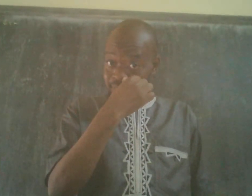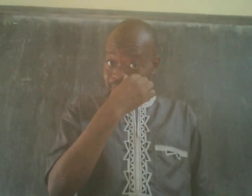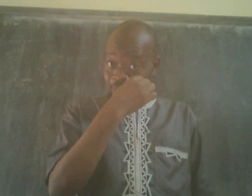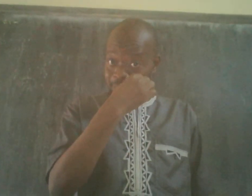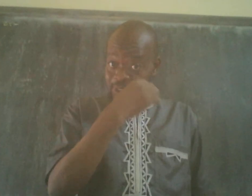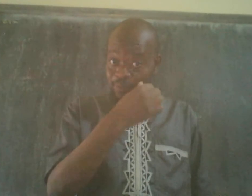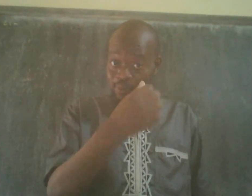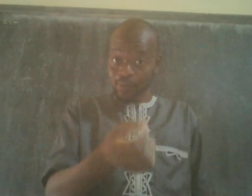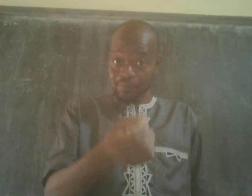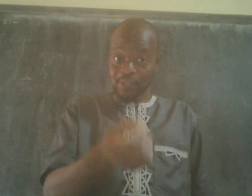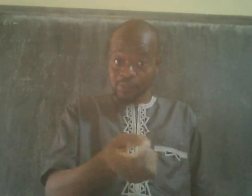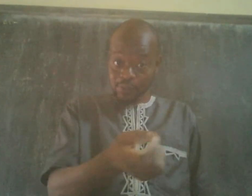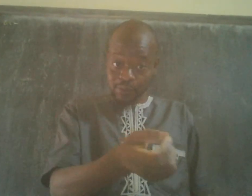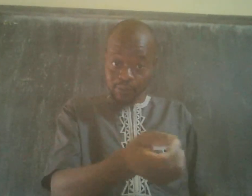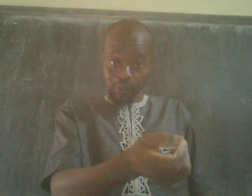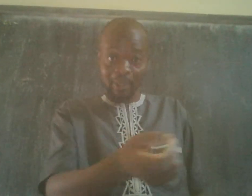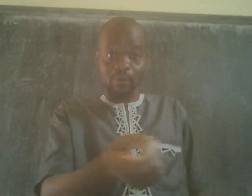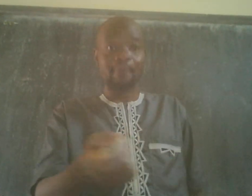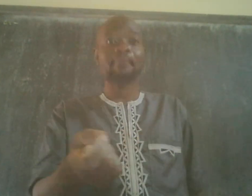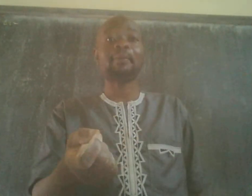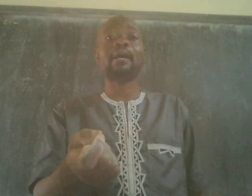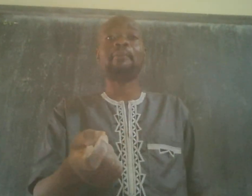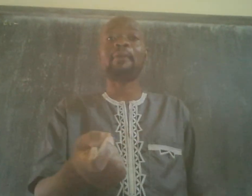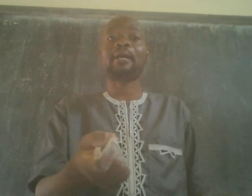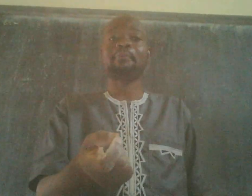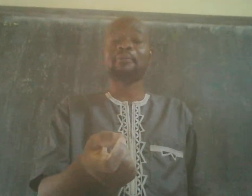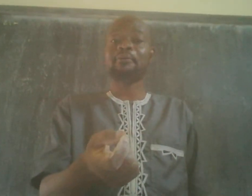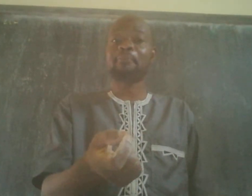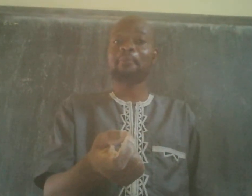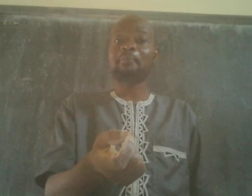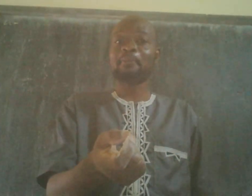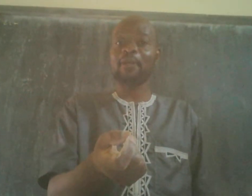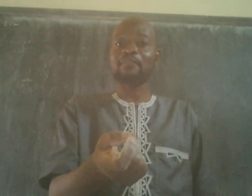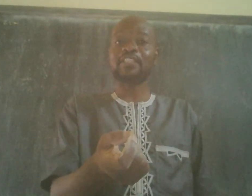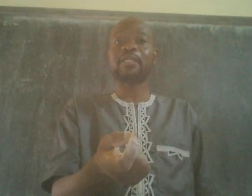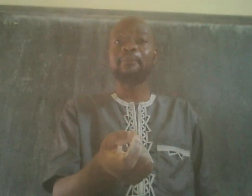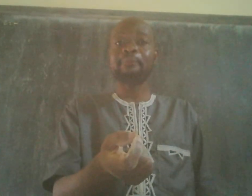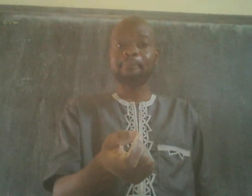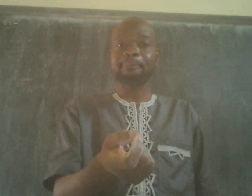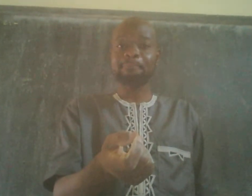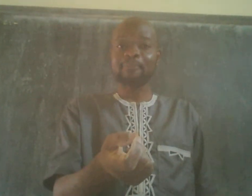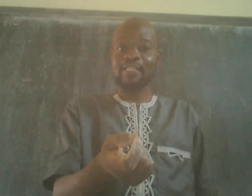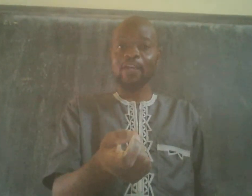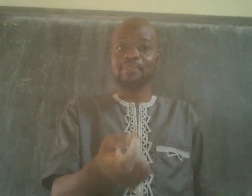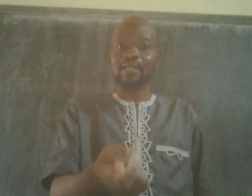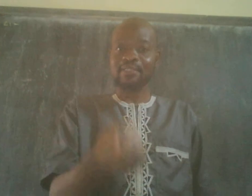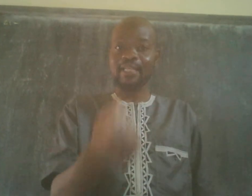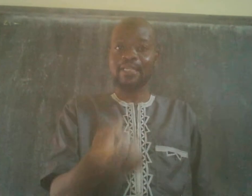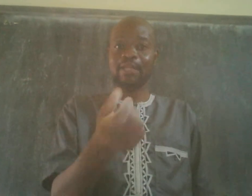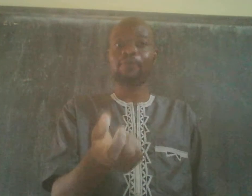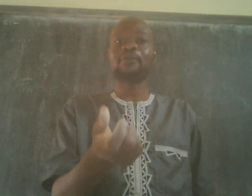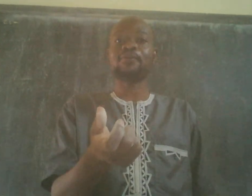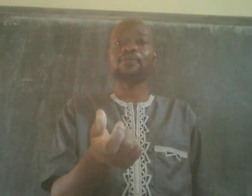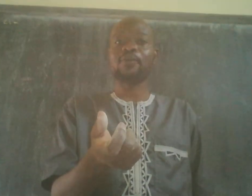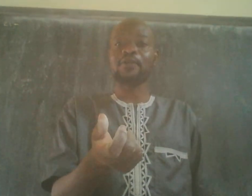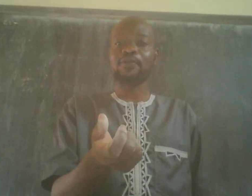Pour empêcher que le fœtus ne sort pas quoi, par le machin. C'est comme ça, c'est le rôle du collègue de